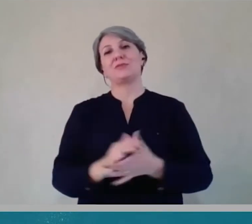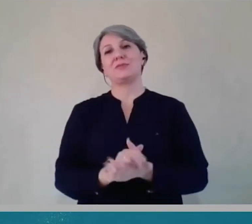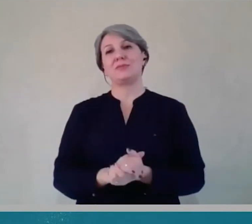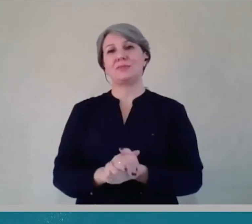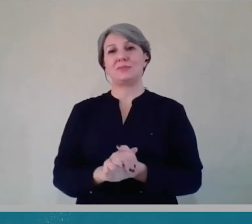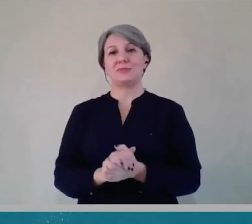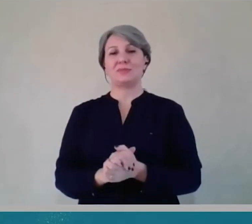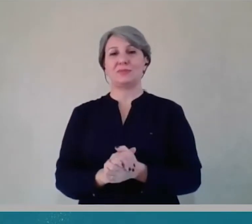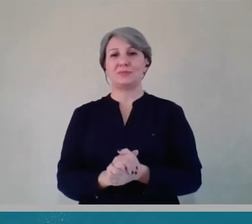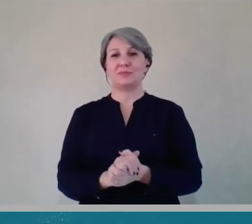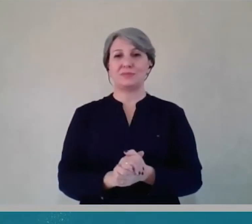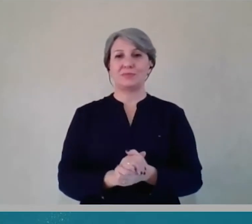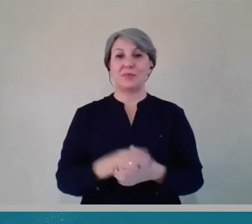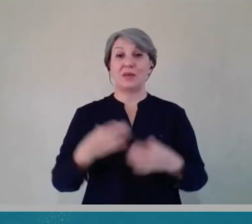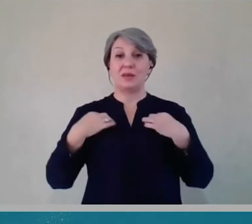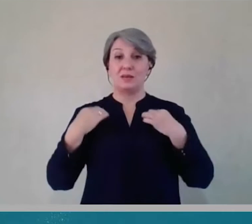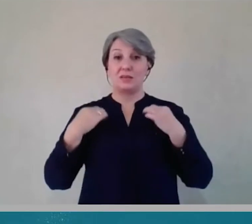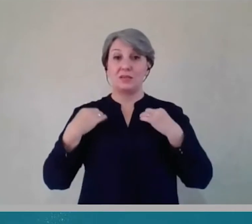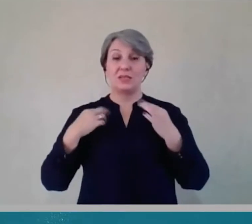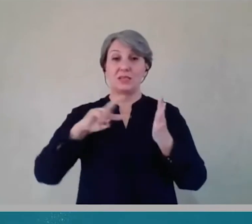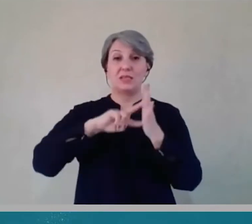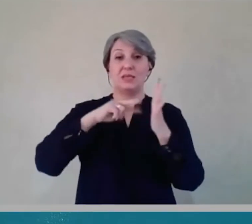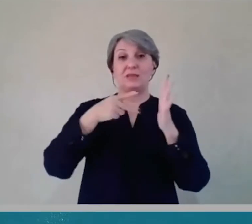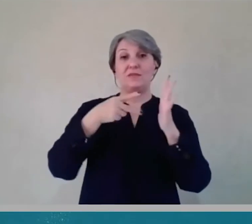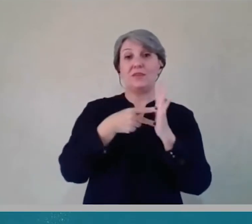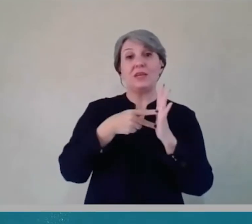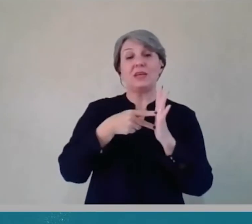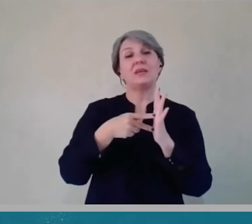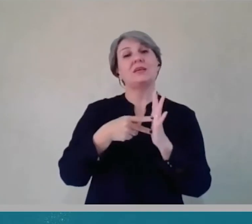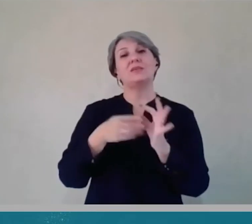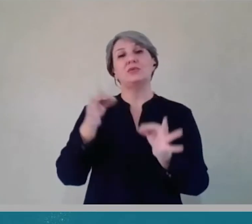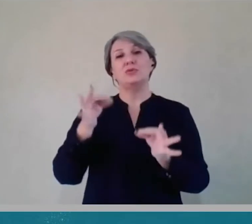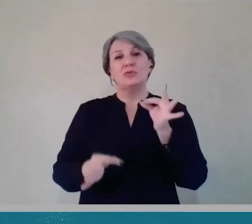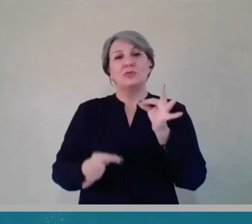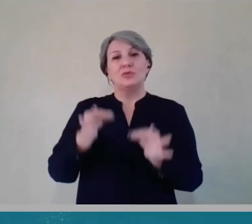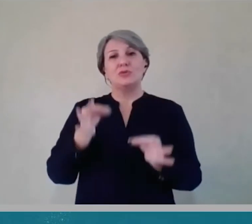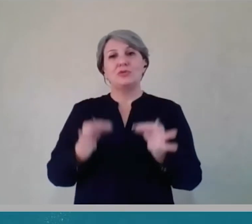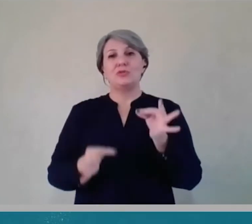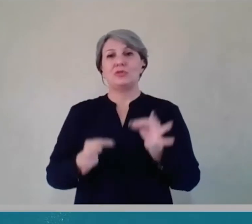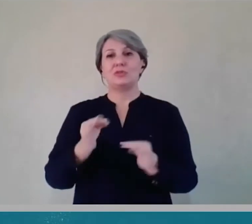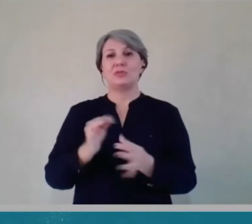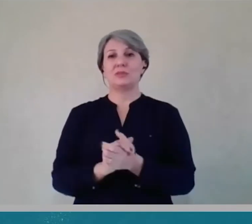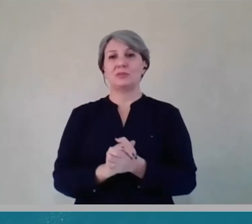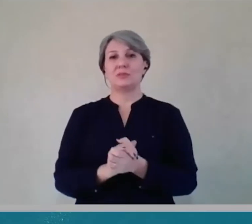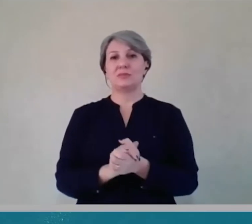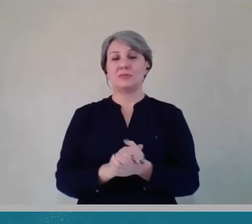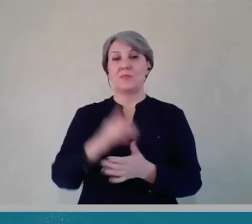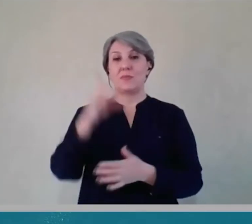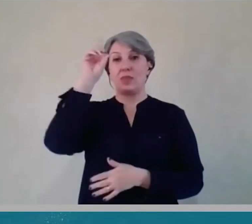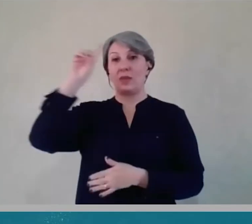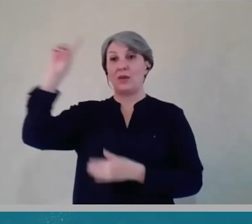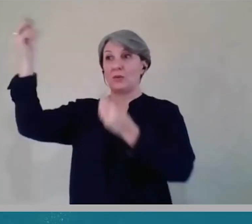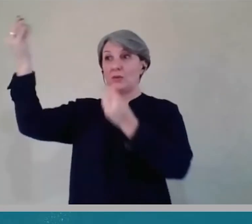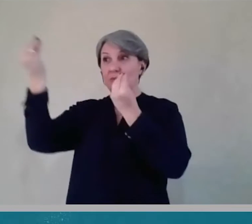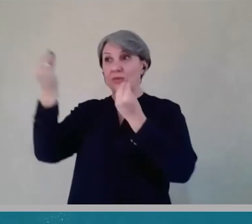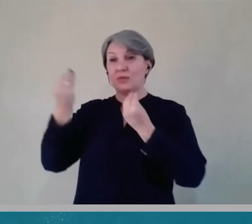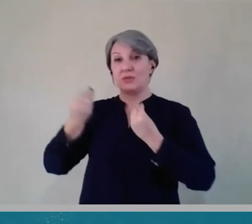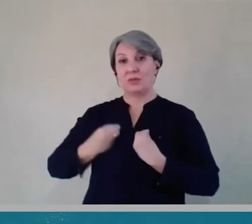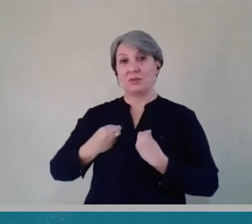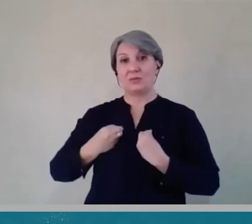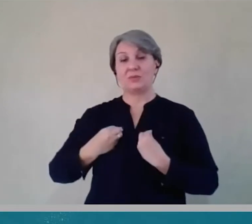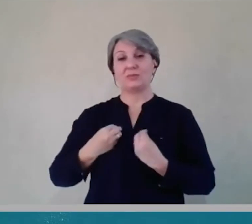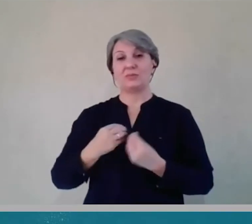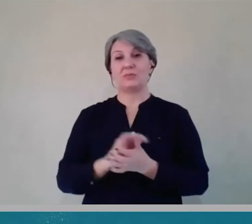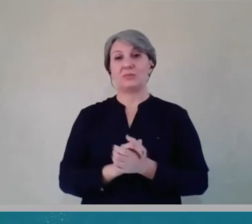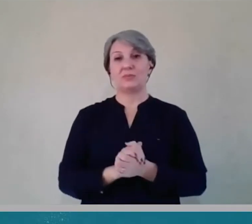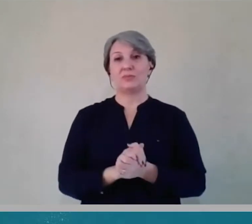justiça, veste de justiça. Primeiro Cristo, Deus deu, lembra quando Adão e Eva caíram